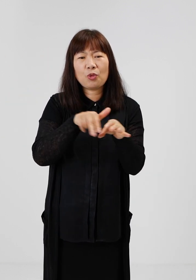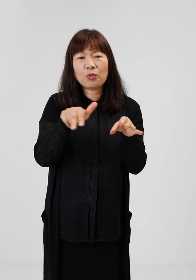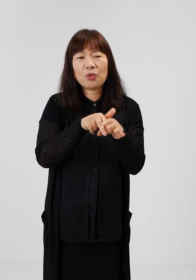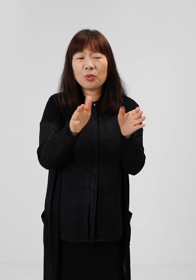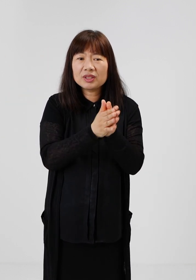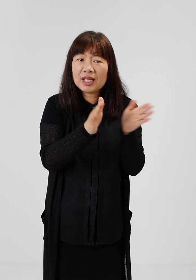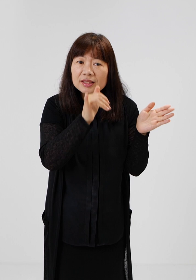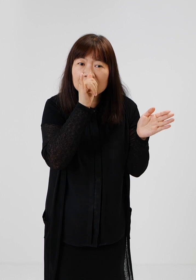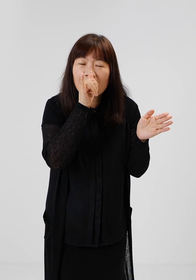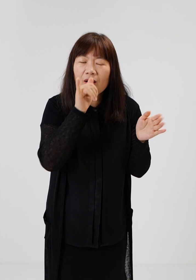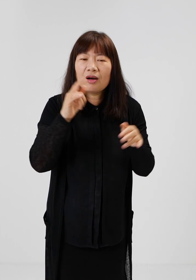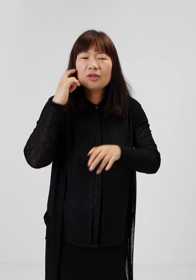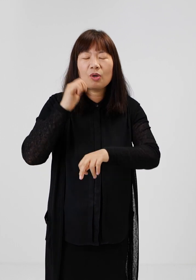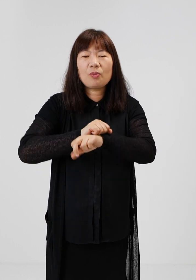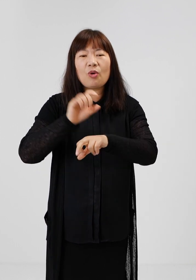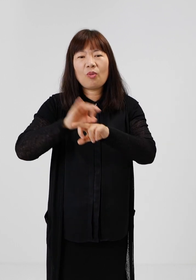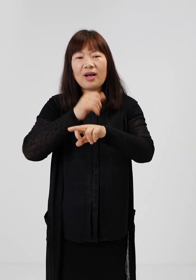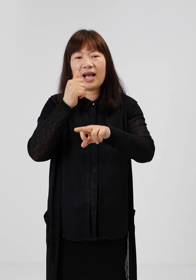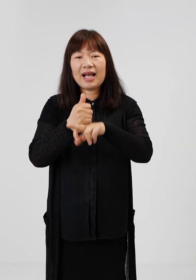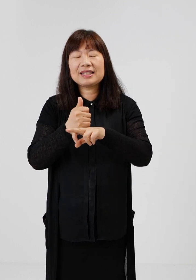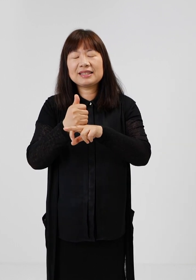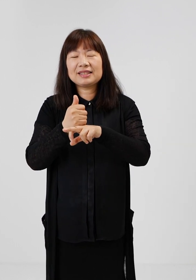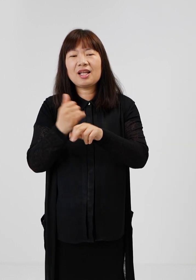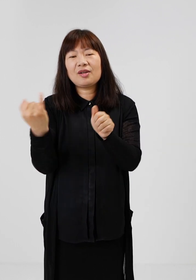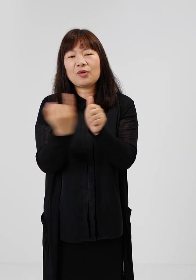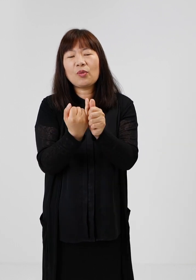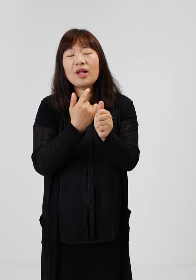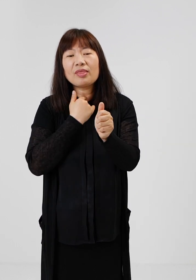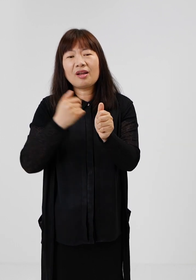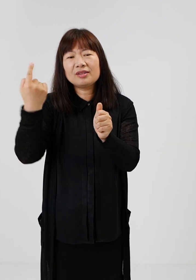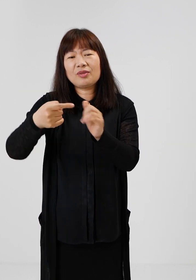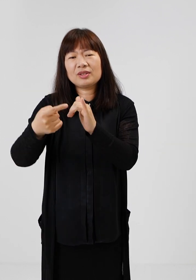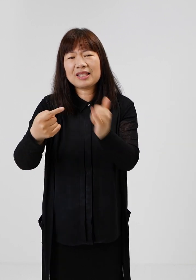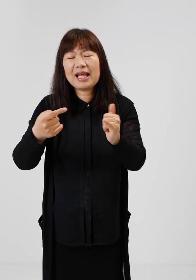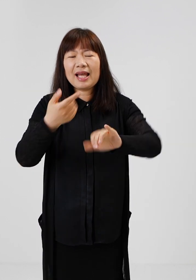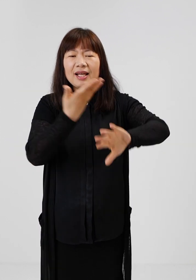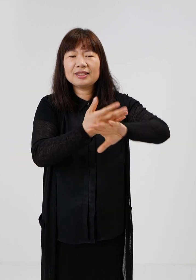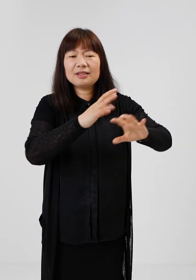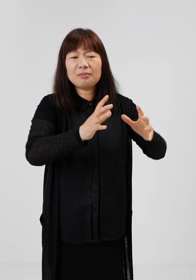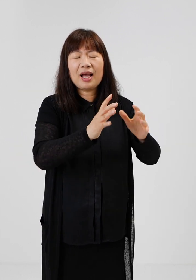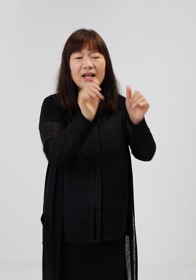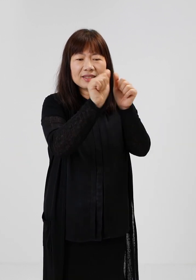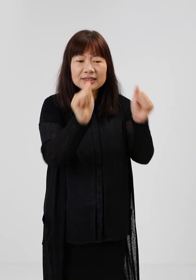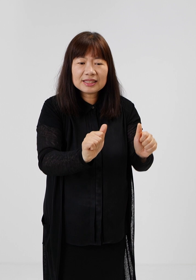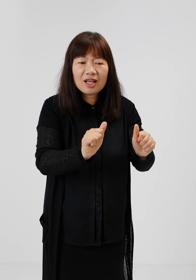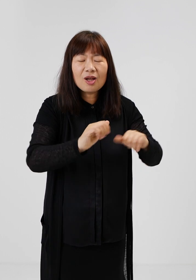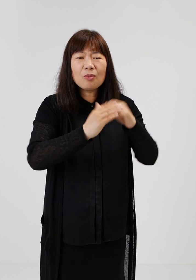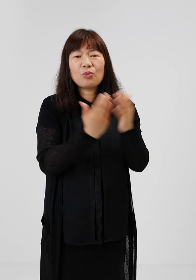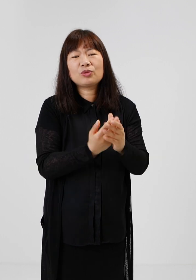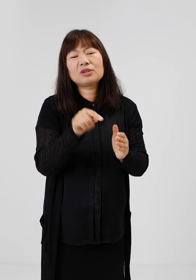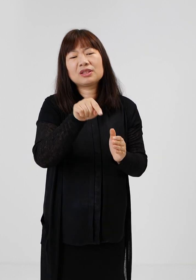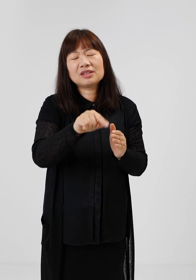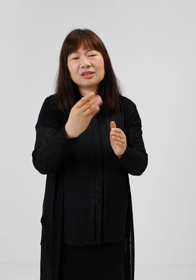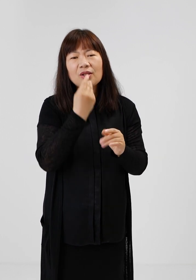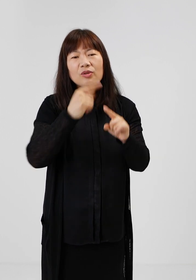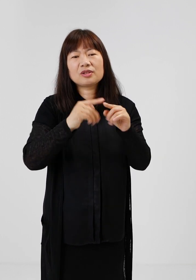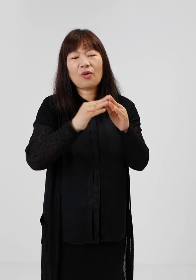데리고 들어온 천여 명의 여인들의 이방 신상들이 그 성전에 다 진열이